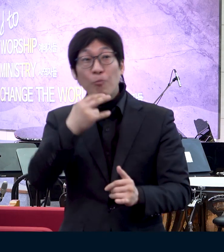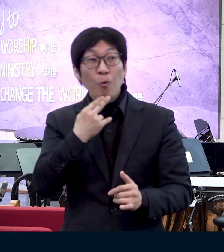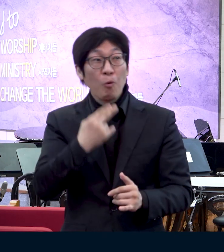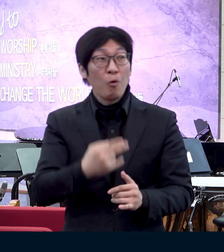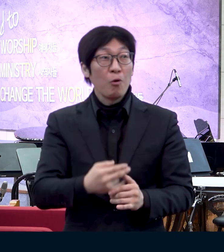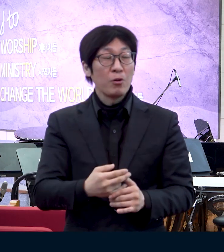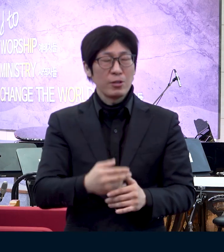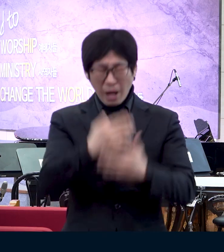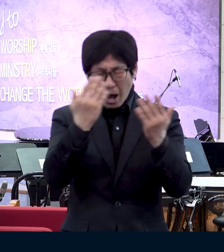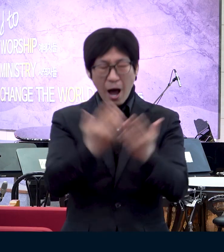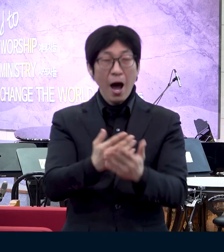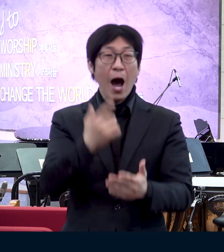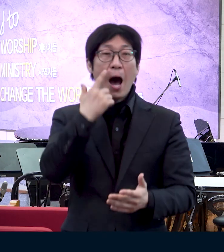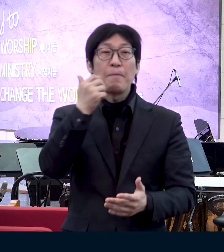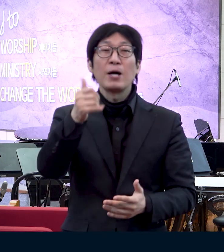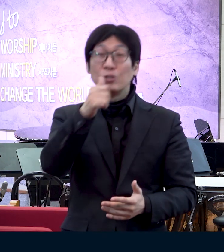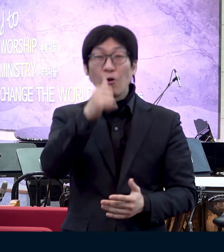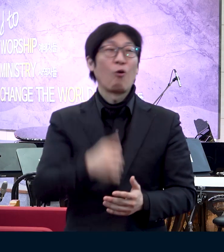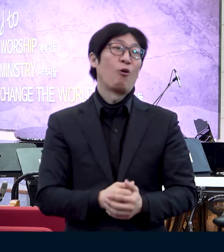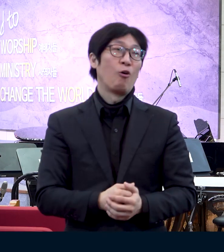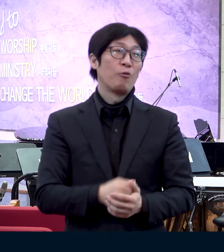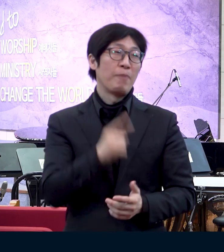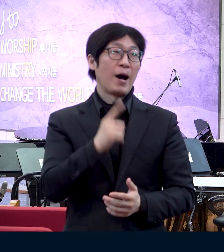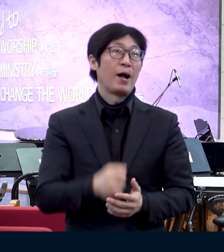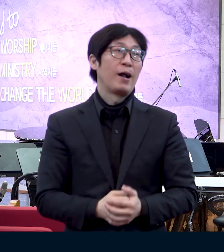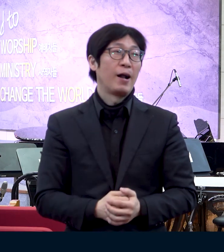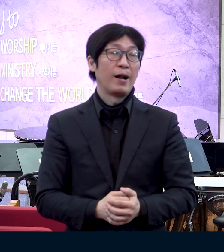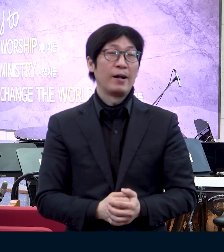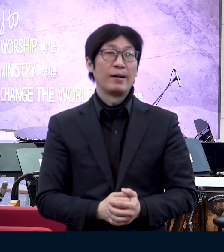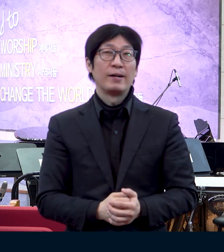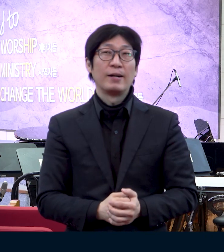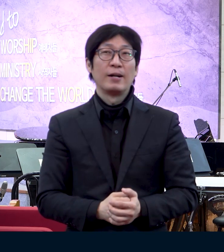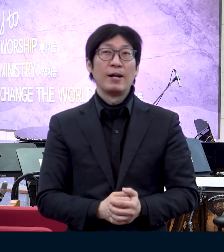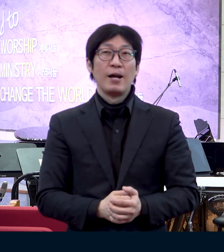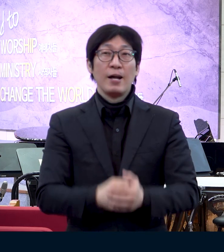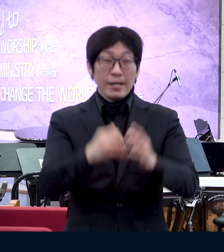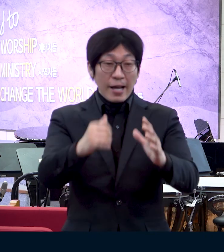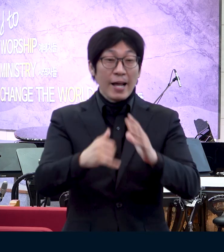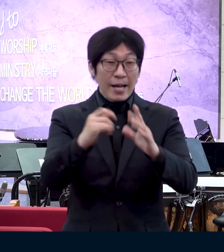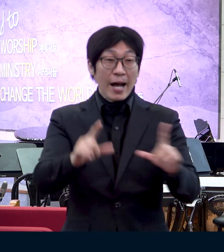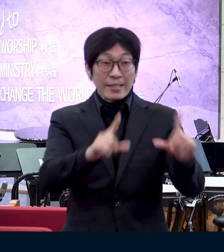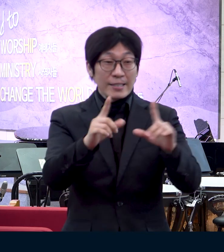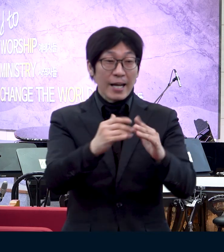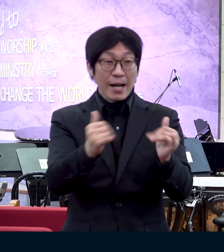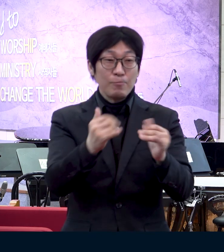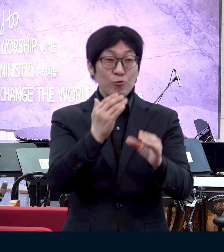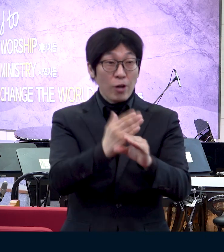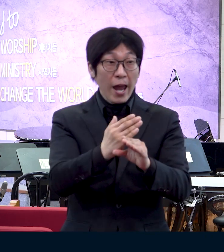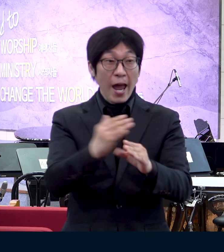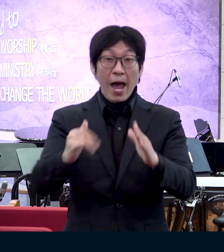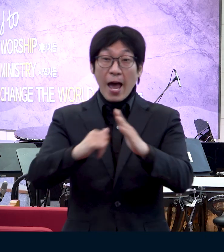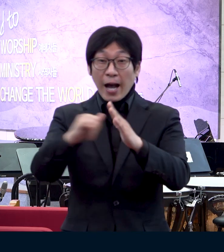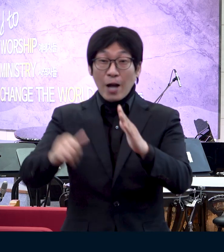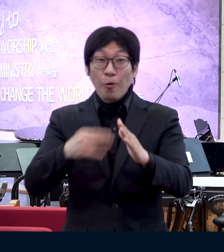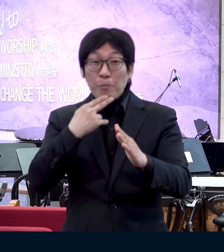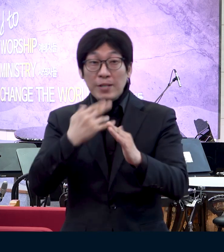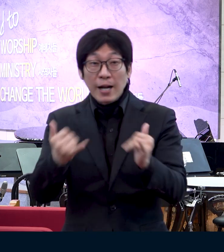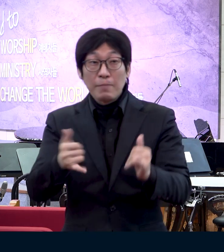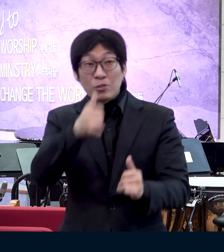세상에 아버지가 없는 사람은 아무도 없다. 그러니까 다른 말로 해서 이 세상 가운데서 가족이 없는 사람은 아무도